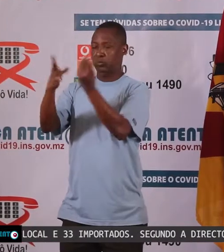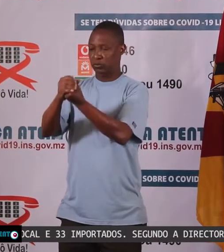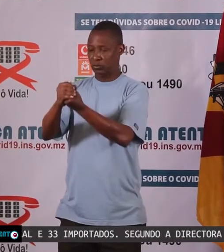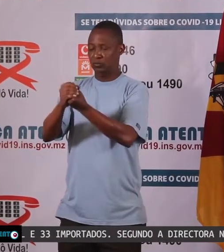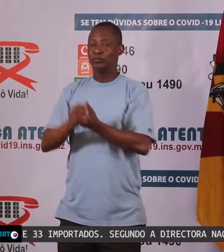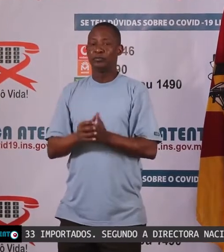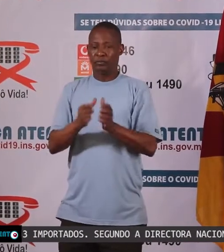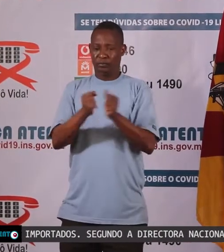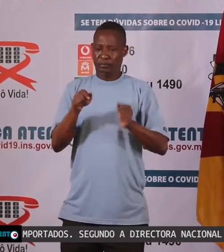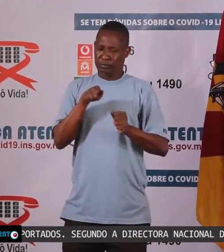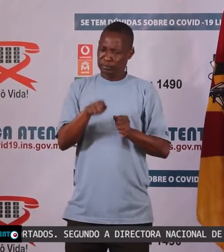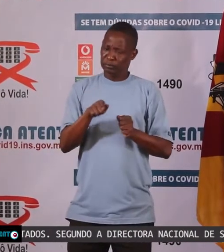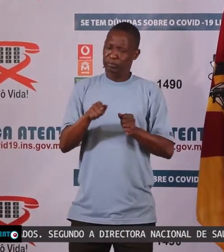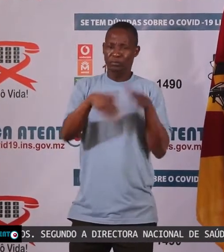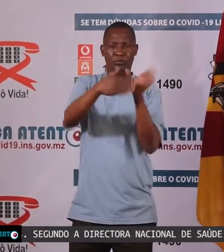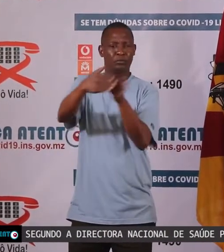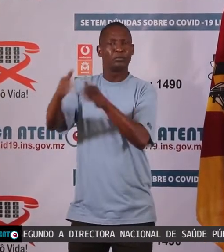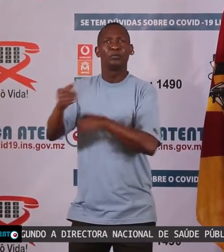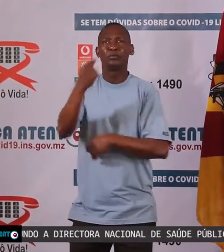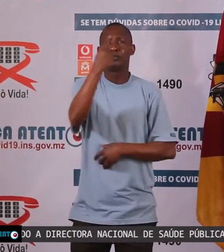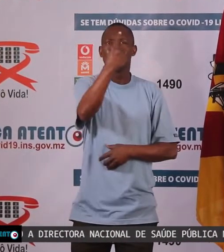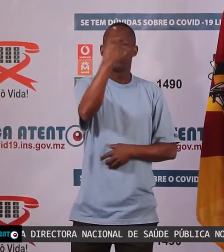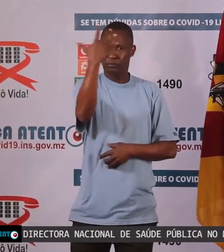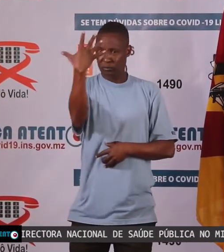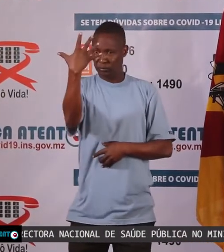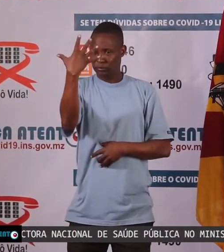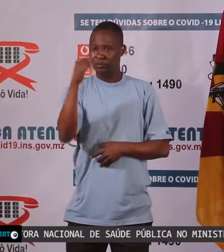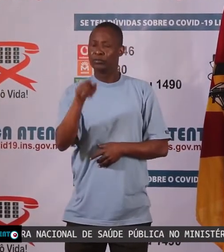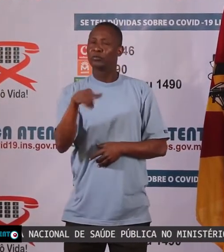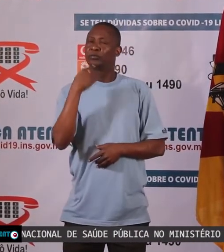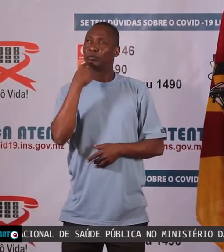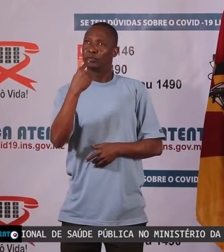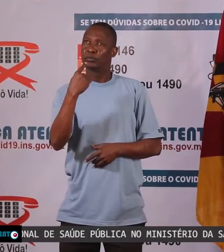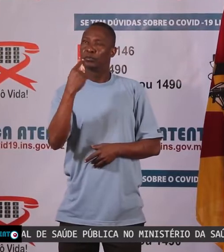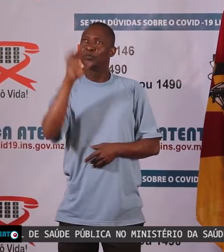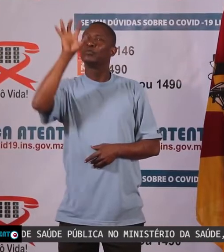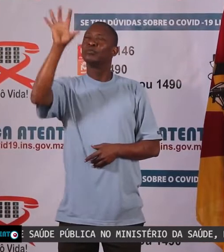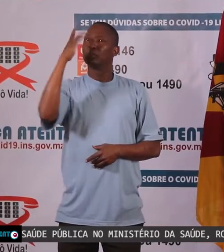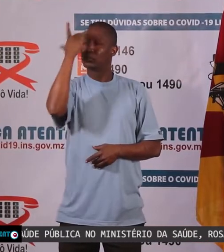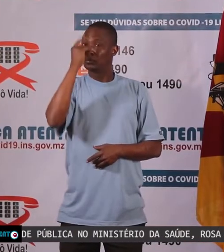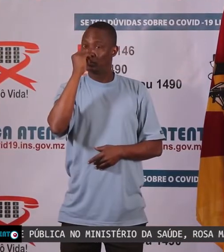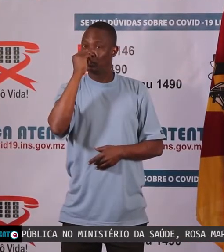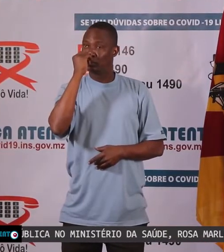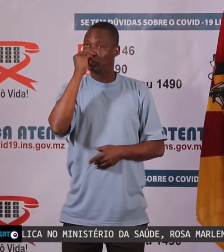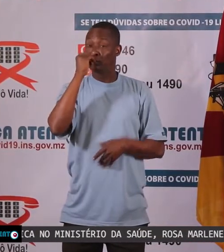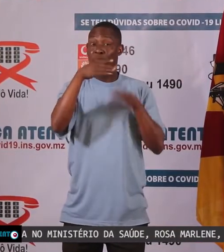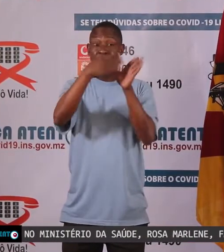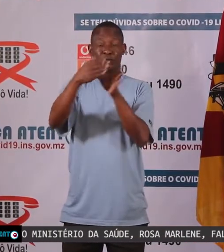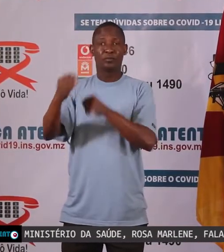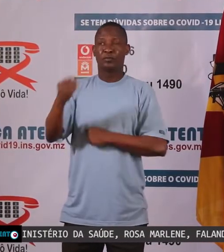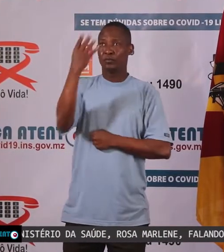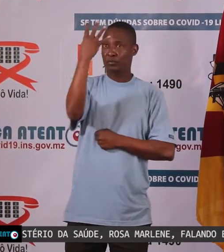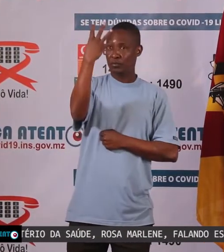15 casos positivos, dizer que Nampula tem 4 casos do sexo masculino e